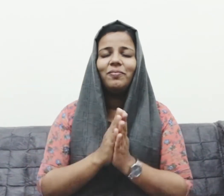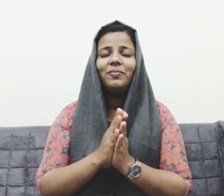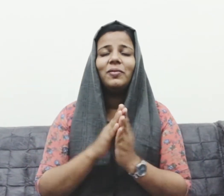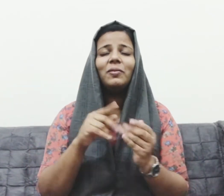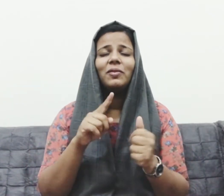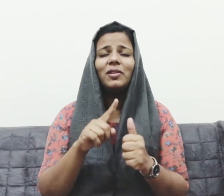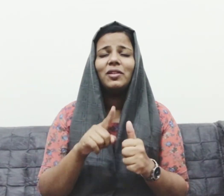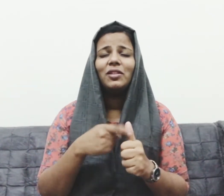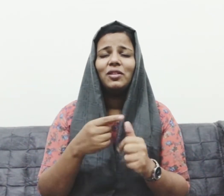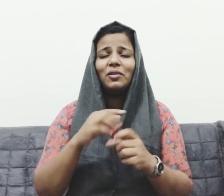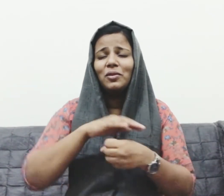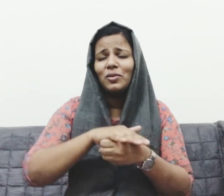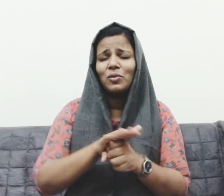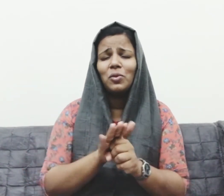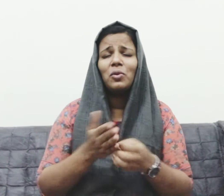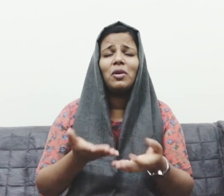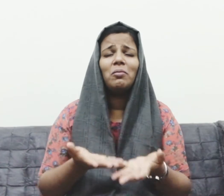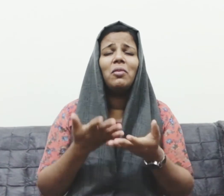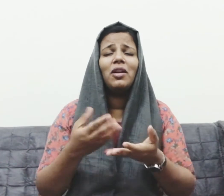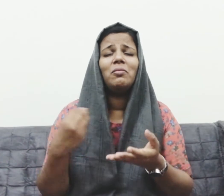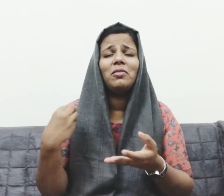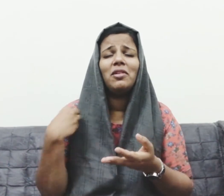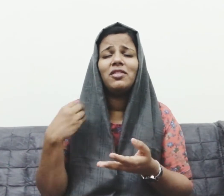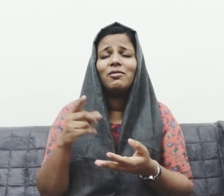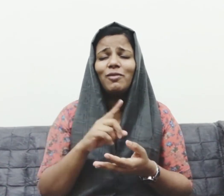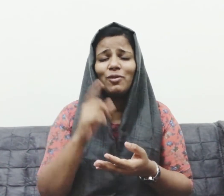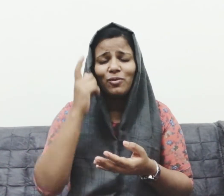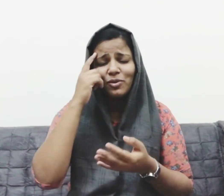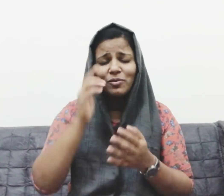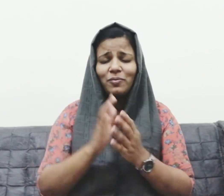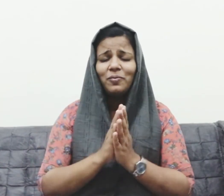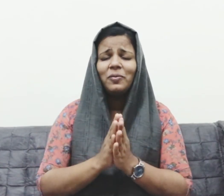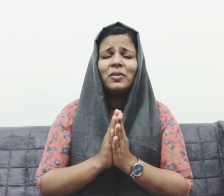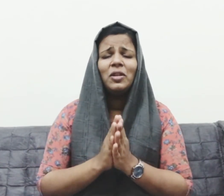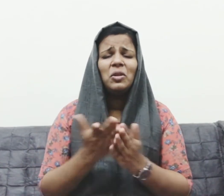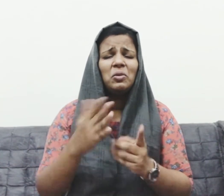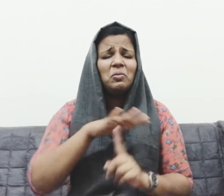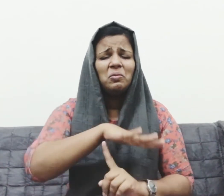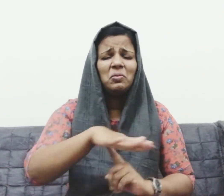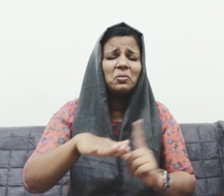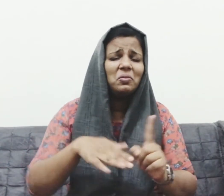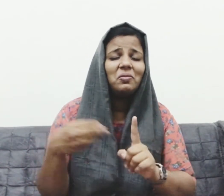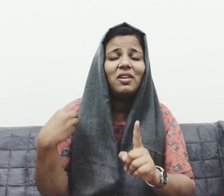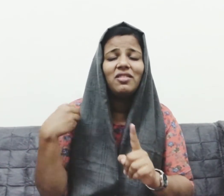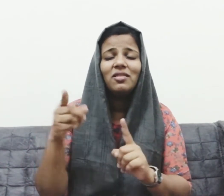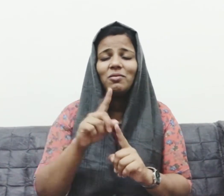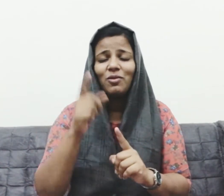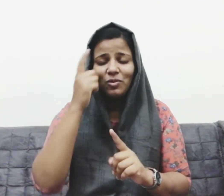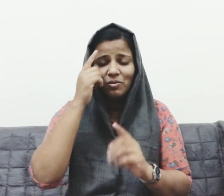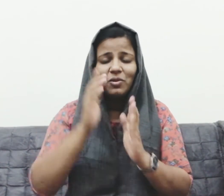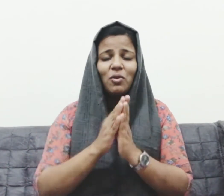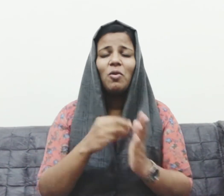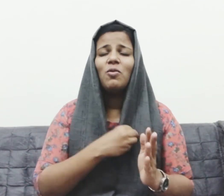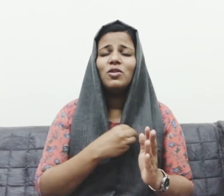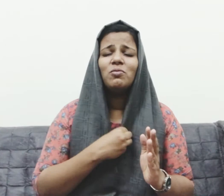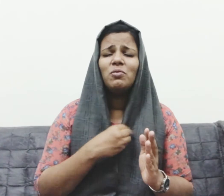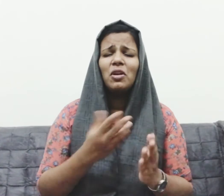സ്തോത്രം. പ്രത്യേകിച്ച് കൊറോണയാൽ ഭാരപ്പെടുന്നവർക്ക് വേണ്ടി ഞങ്ങൾ പ്രാർത്ഥിക്കുക. അതിൻ്റെ സാഹചര്യത്തിലൂടെ കടന്നു പോകുന്നവരെ ഞങ്ങൾ ഏൽപ്പിച്ചു തരുന്നു. ഹോസ്പിറ്റലൈസ് ധാരിക്കുന്നവർ